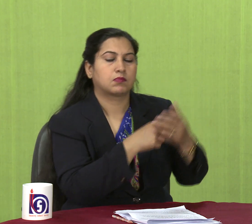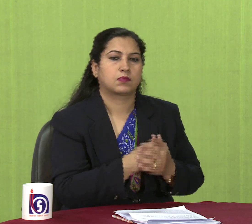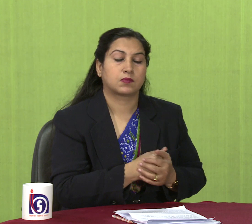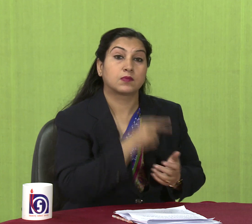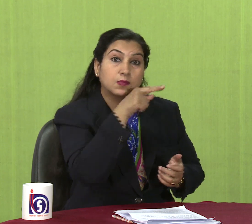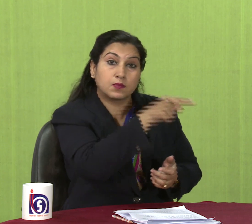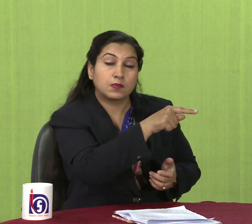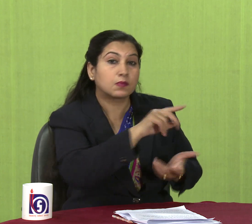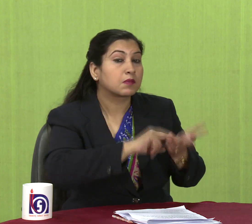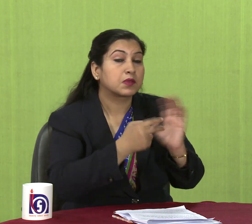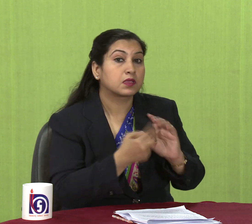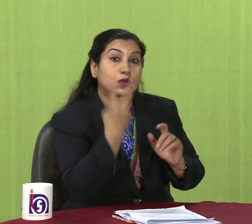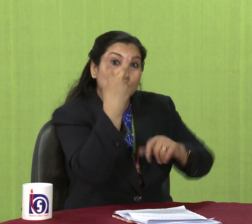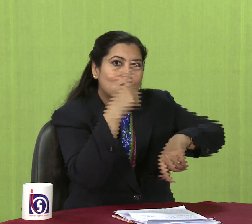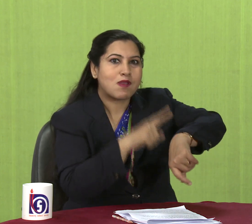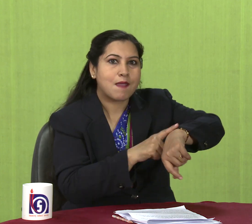जिसका प्रयोग 2 बार किया गया है।